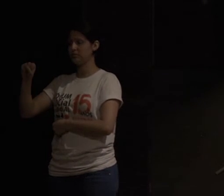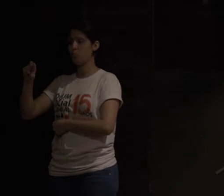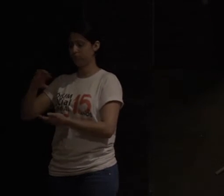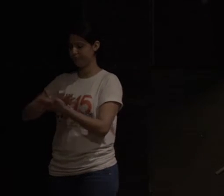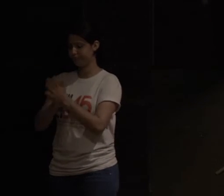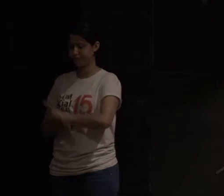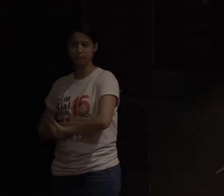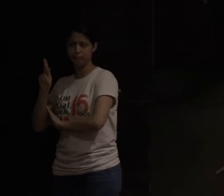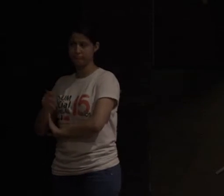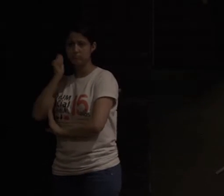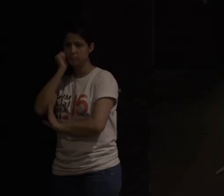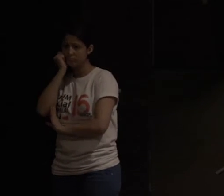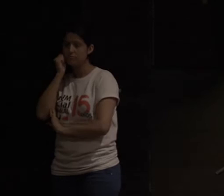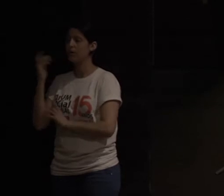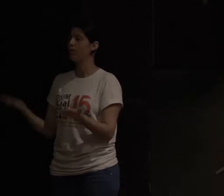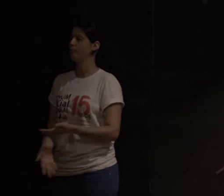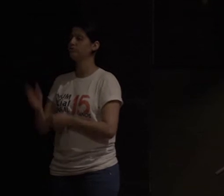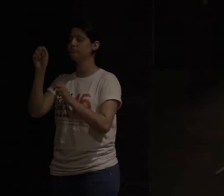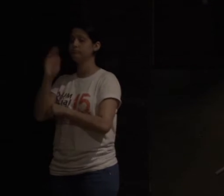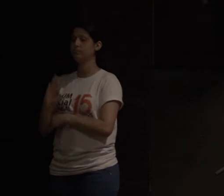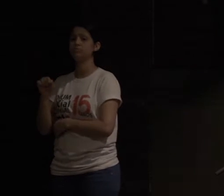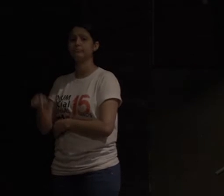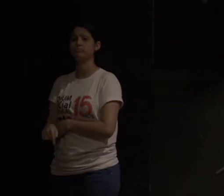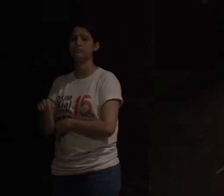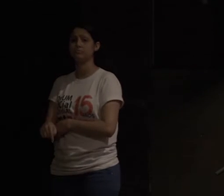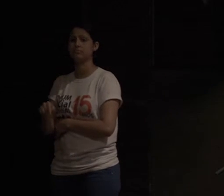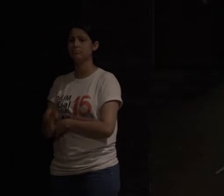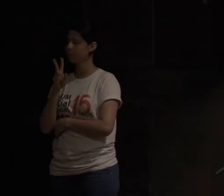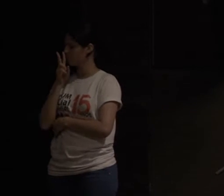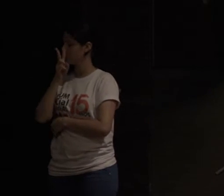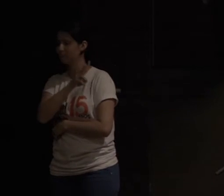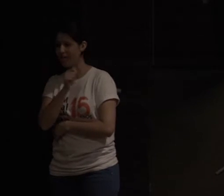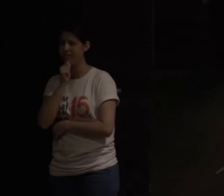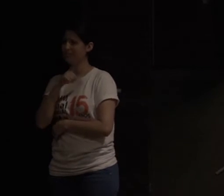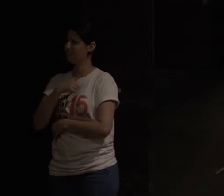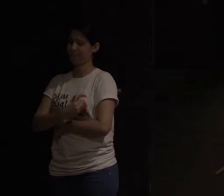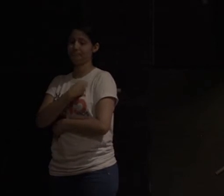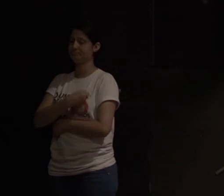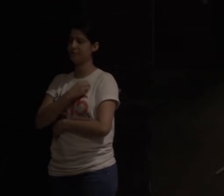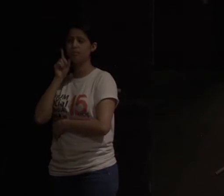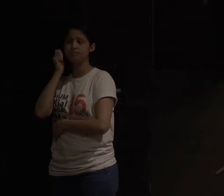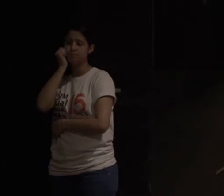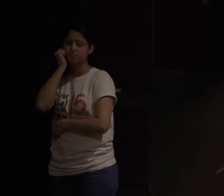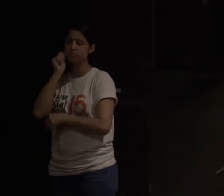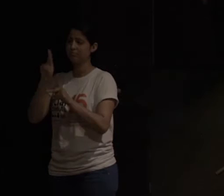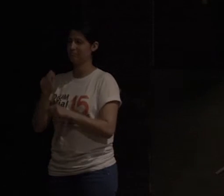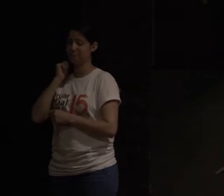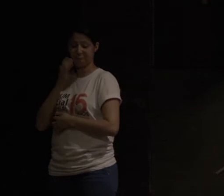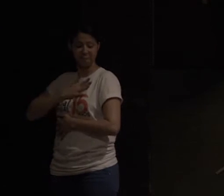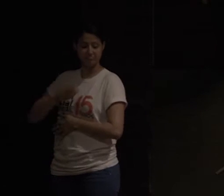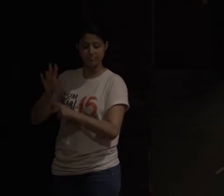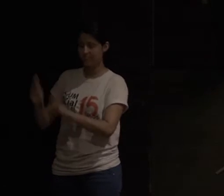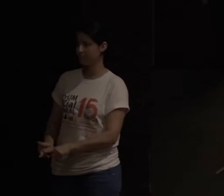xenofobia. O Brasil está hoje a intensificar o racismo. Ainda ontem vimos aquele incidente que